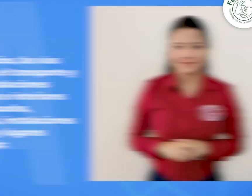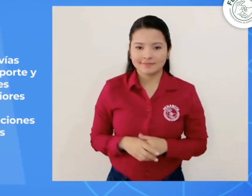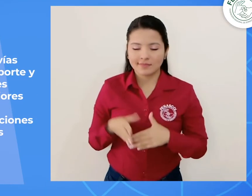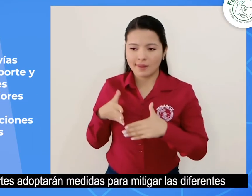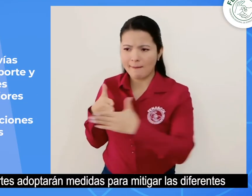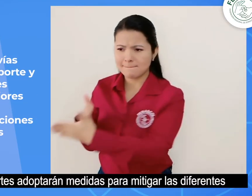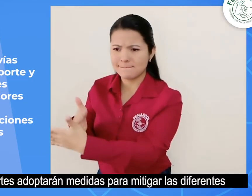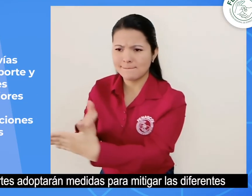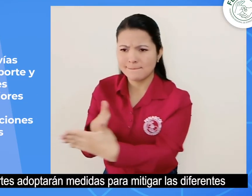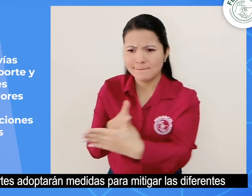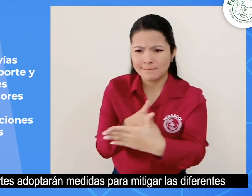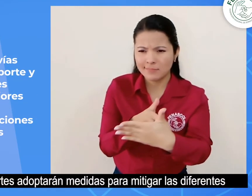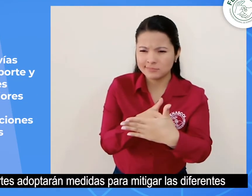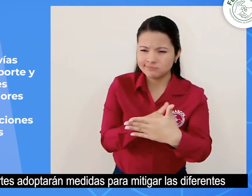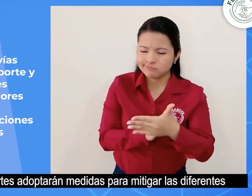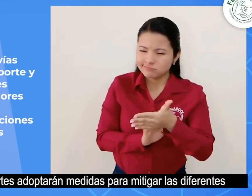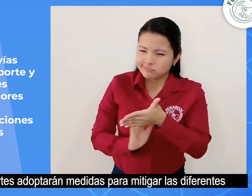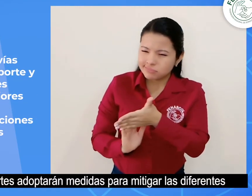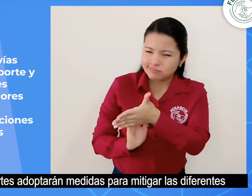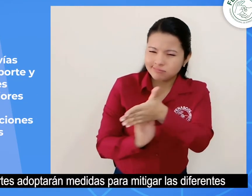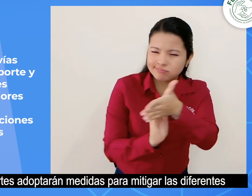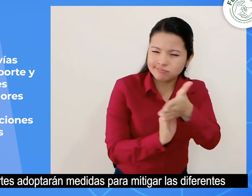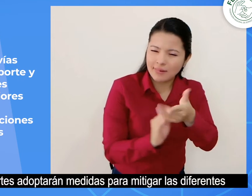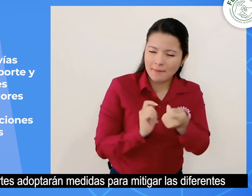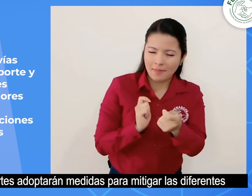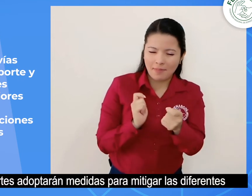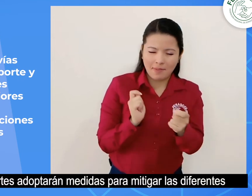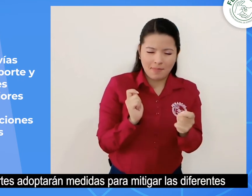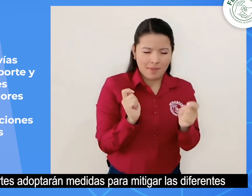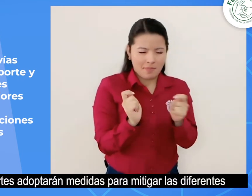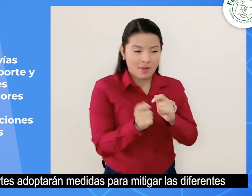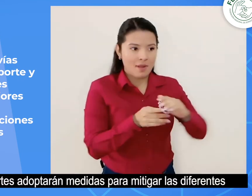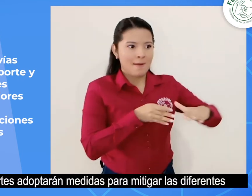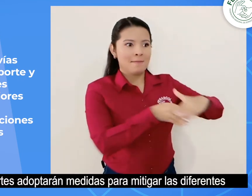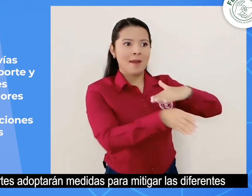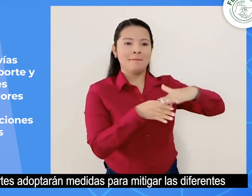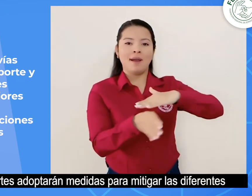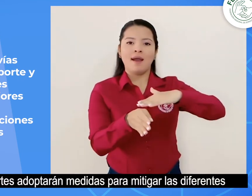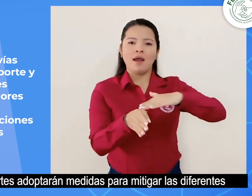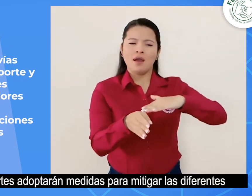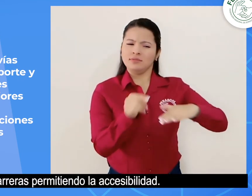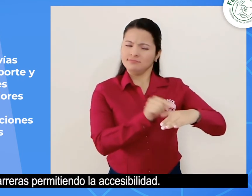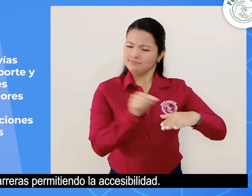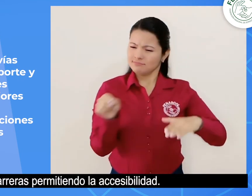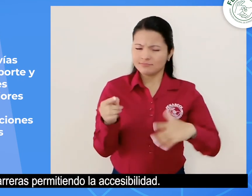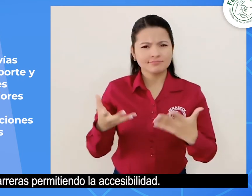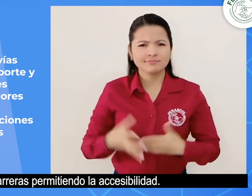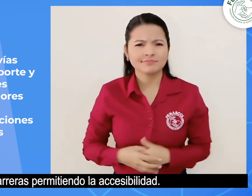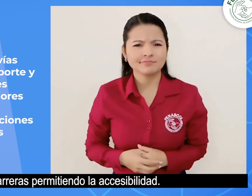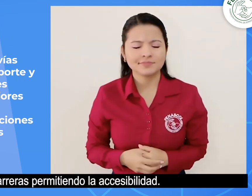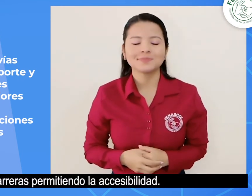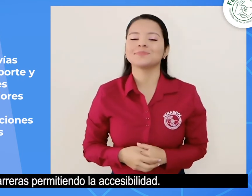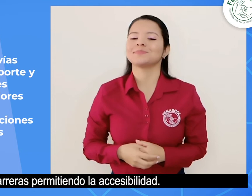Los estados partes adoptarán medidas para mitigar las diferentes barreras